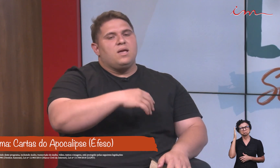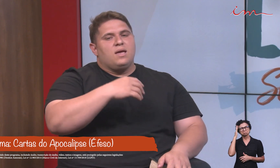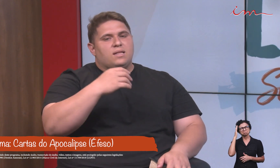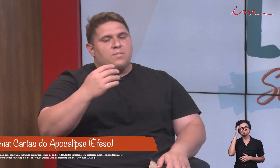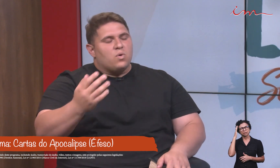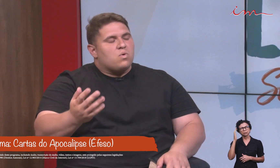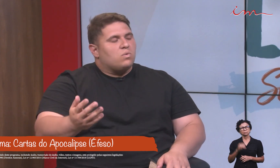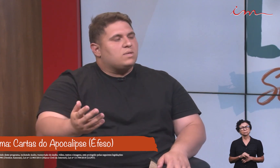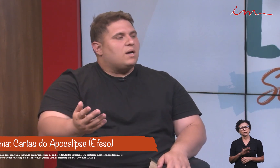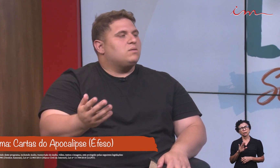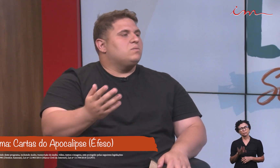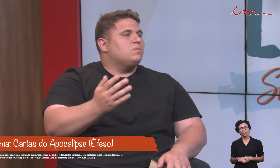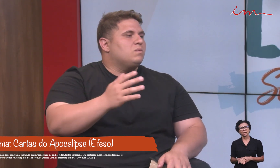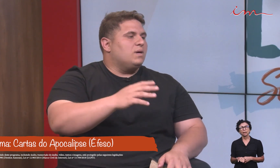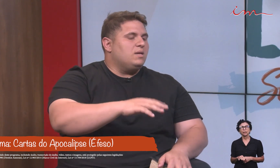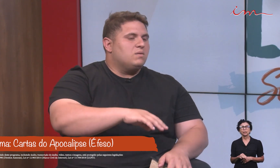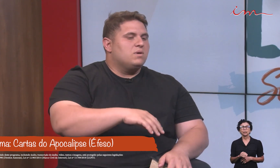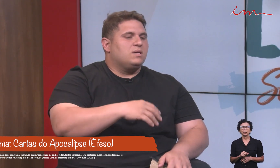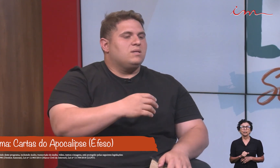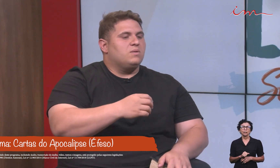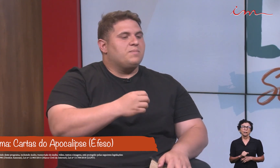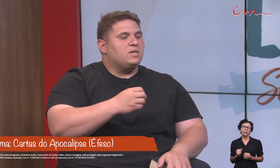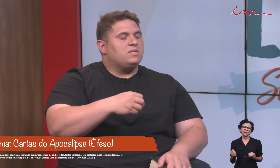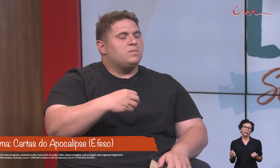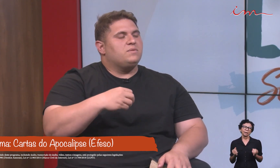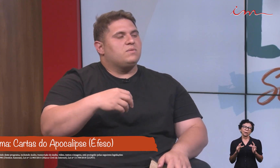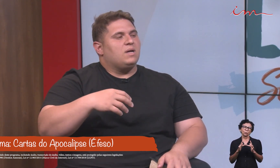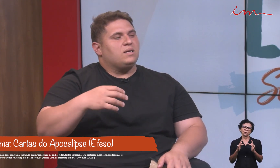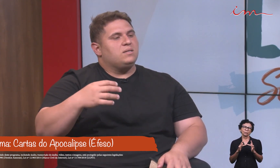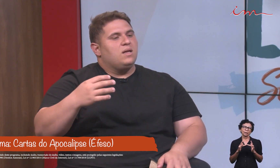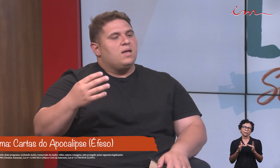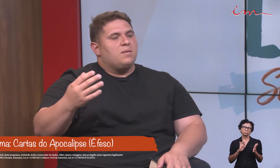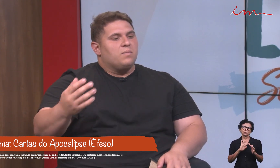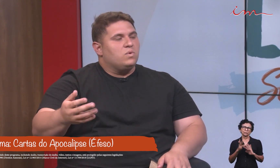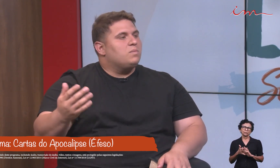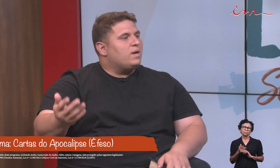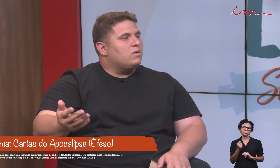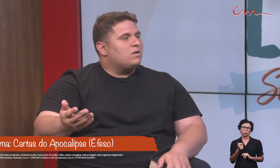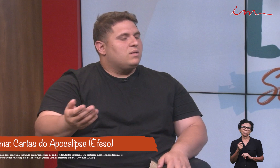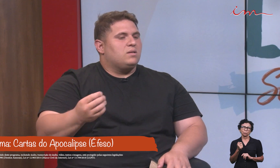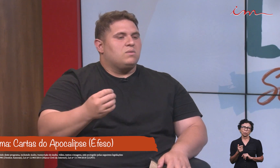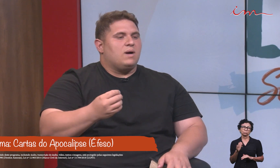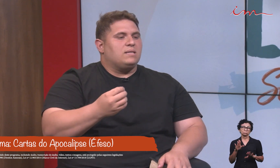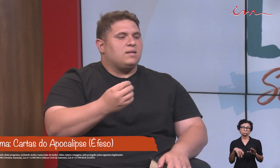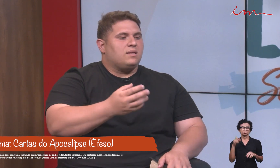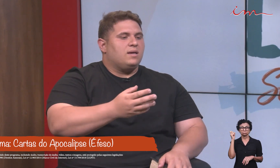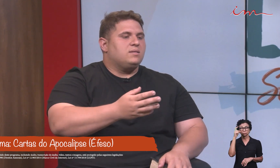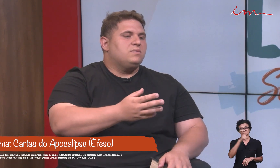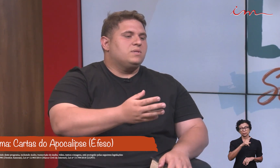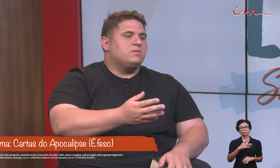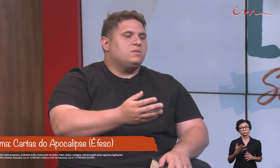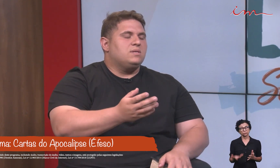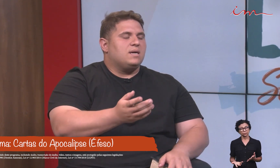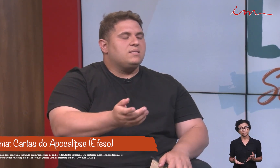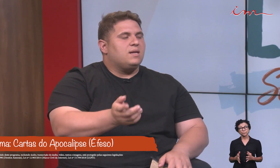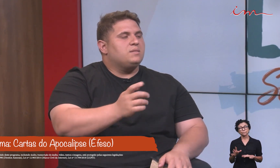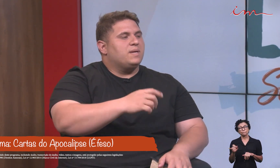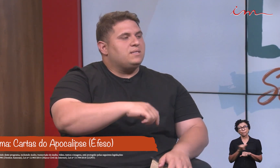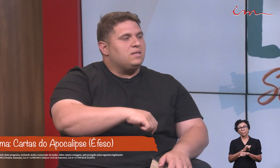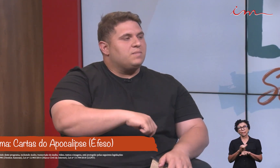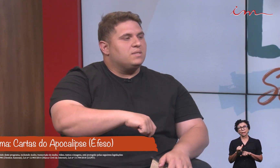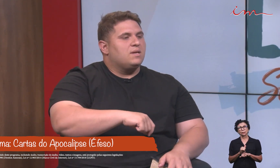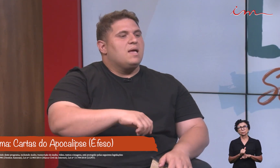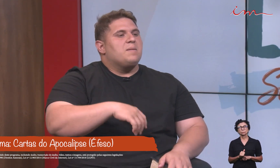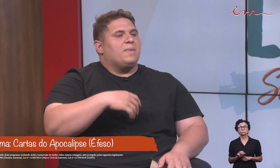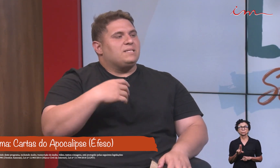assim, que tem pouco contato com a língua, então ele pode ter uma dificuldade muito maior. Então, a estratégia de você utilizar sinais